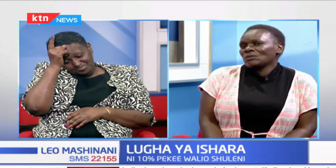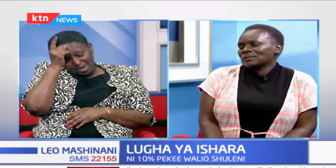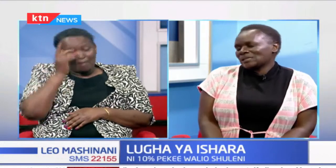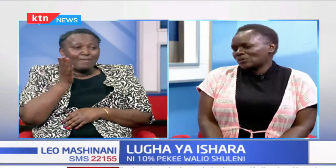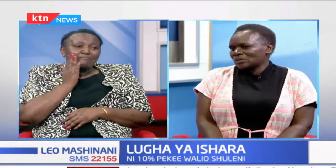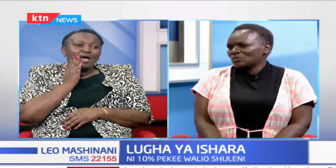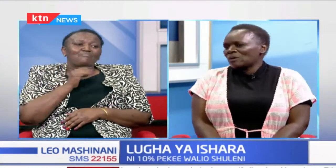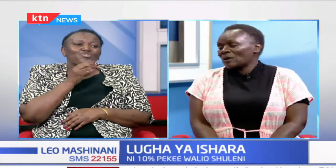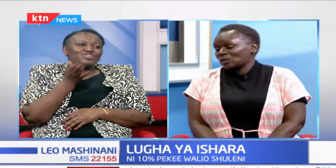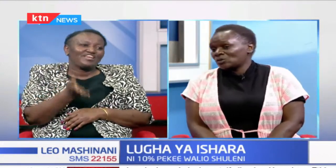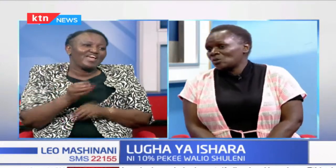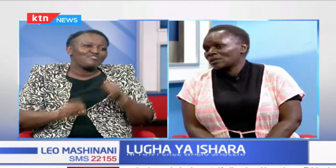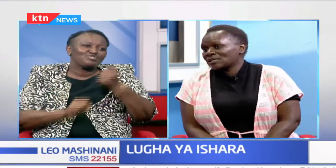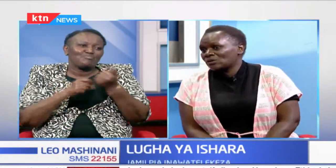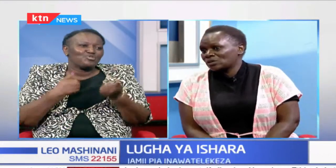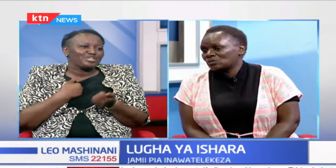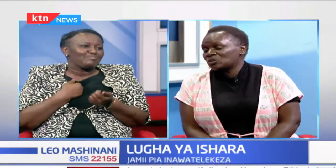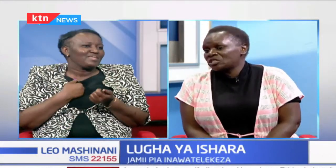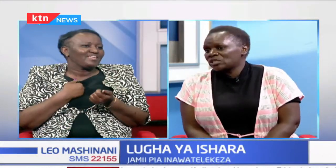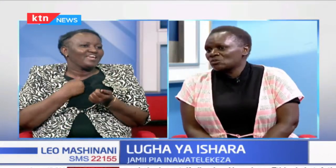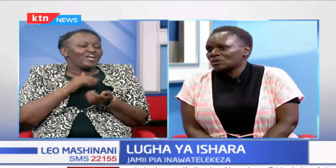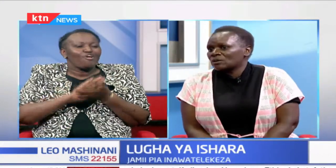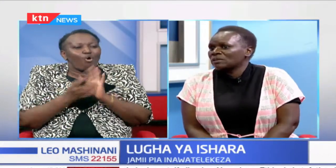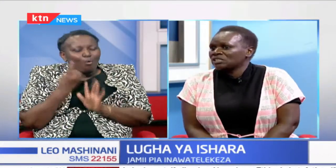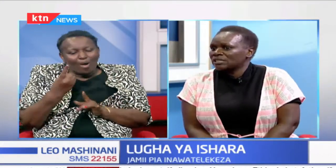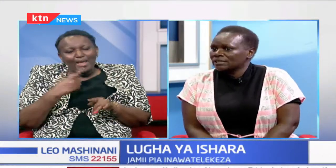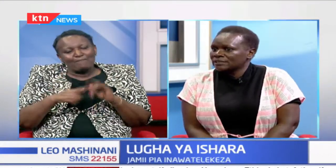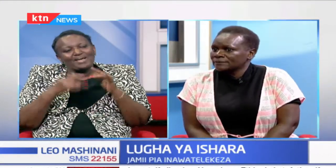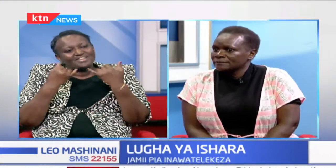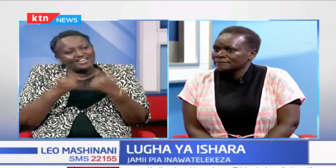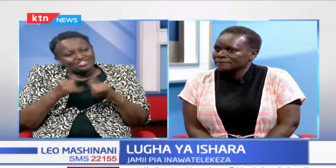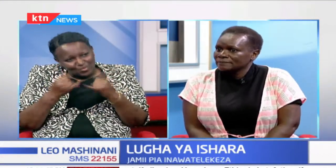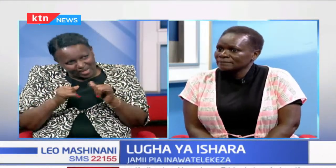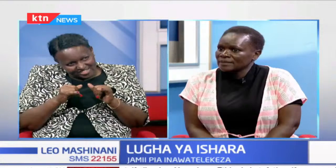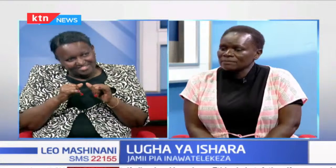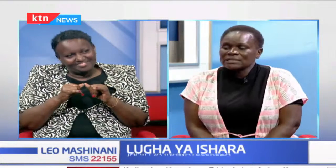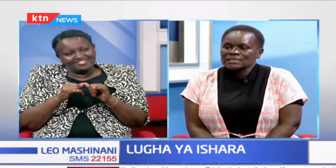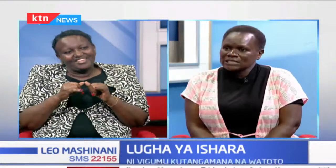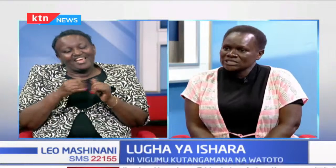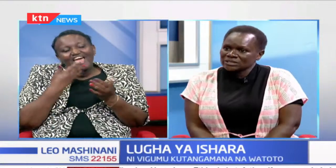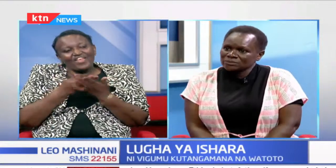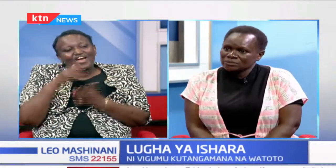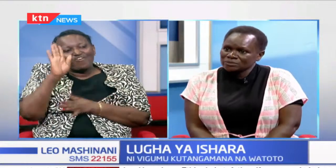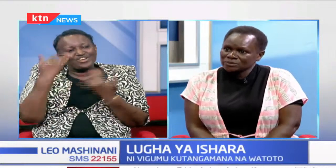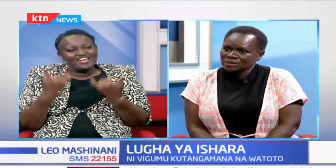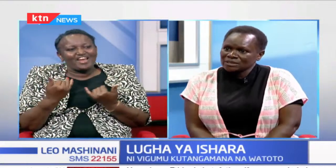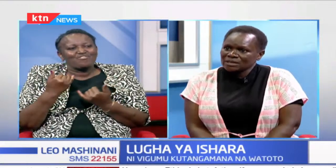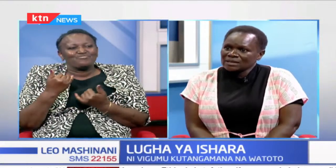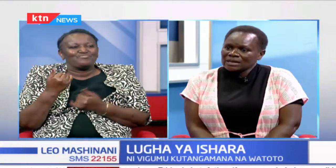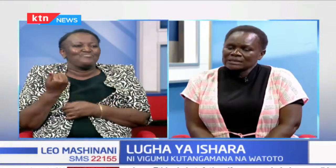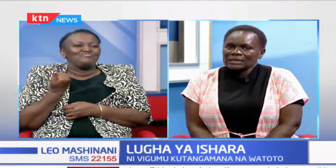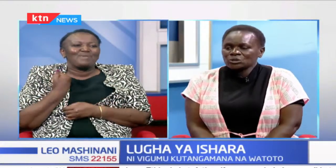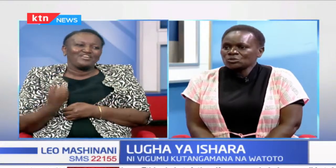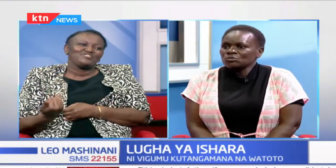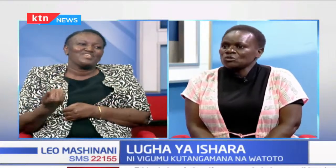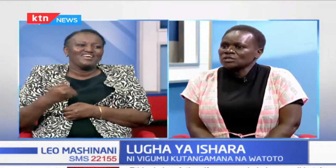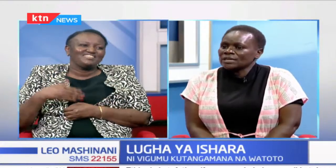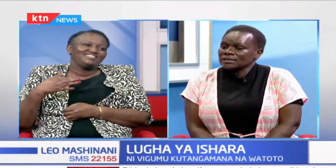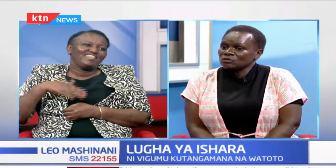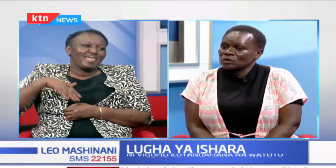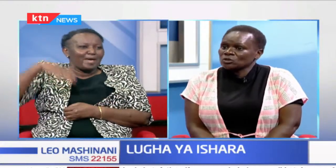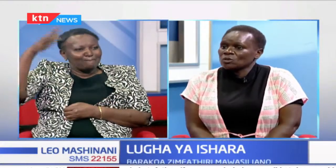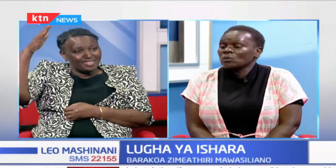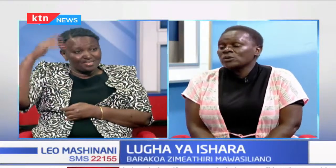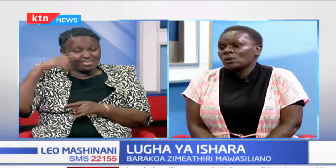Mm-hmm. Nilikuwa town, wakati huo nilikuwa town, mjini sikuwa mashinani. Mm-hmm. But nilijaribu. Mm-hmm. Nashukuru Mungu